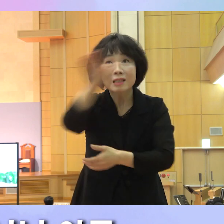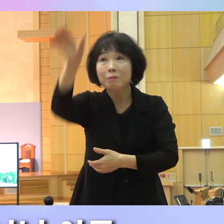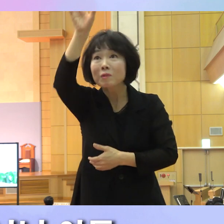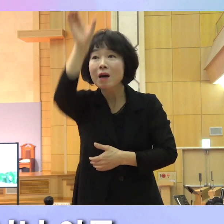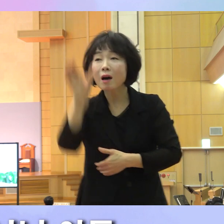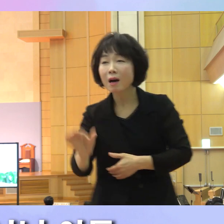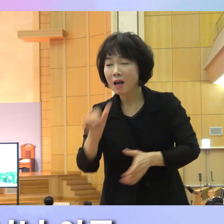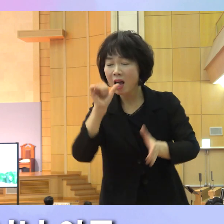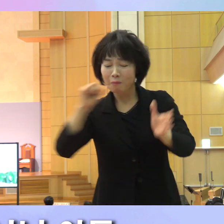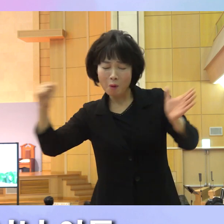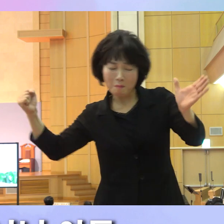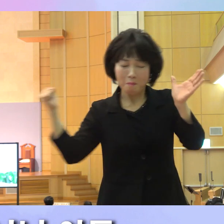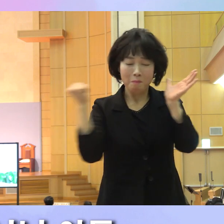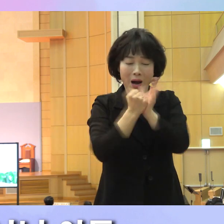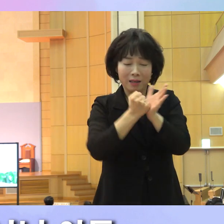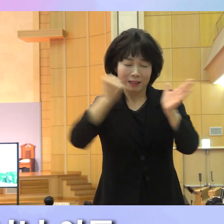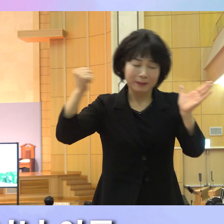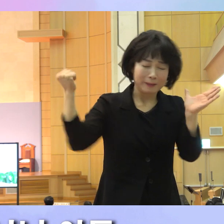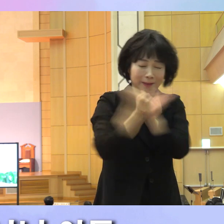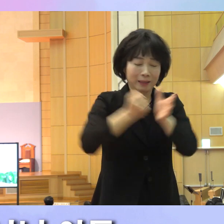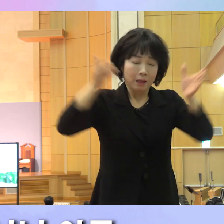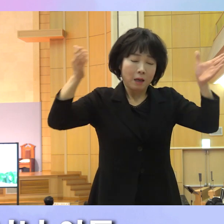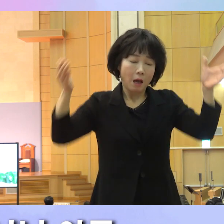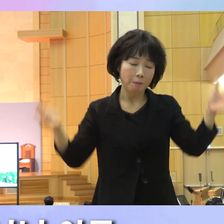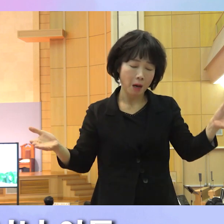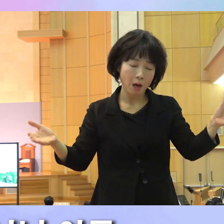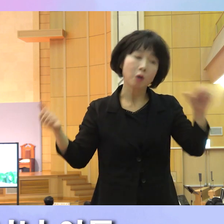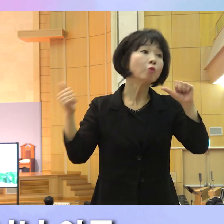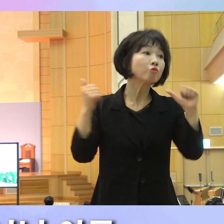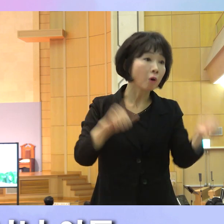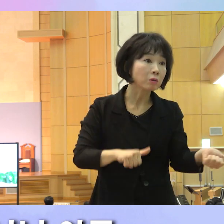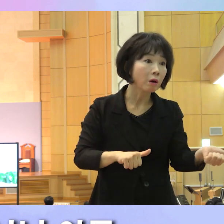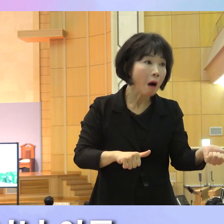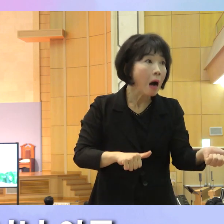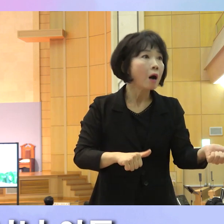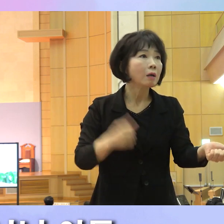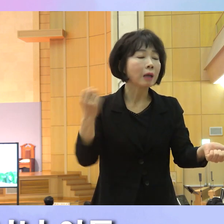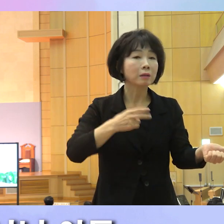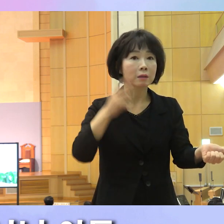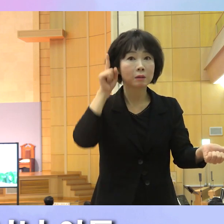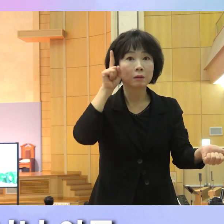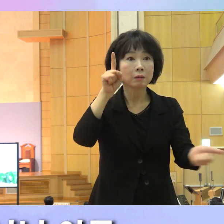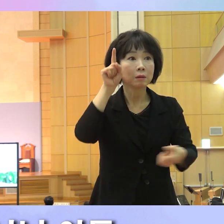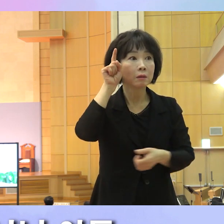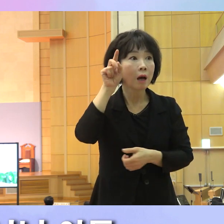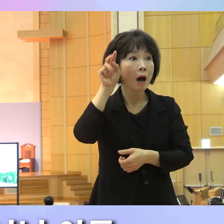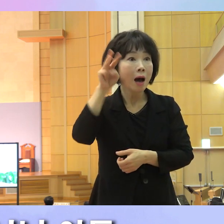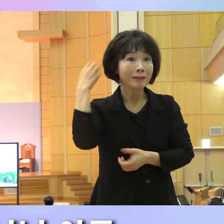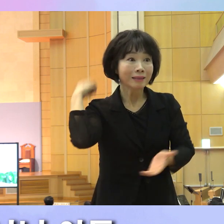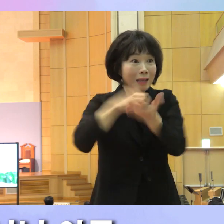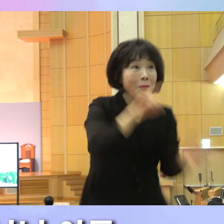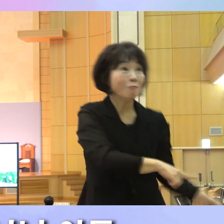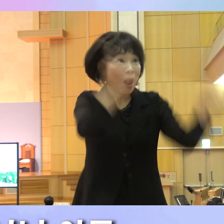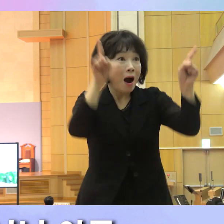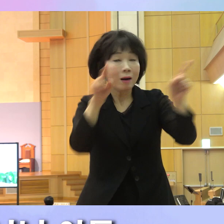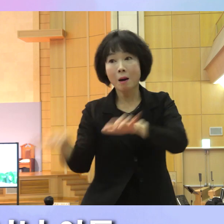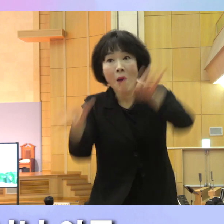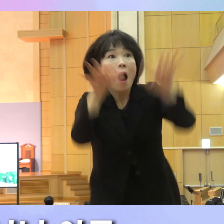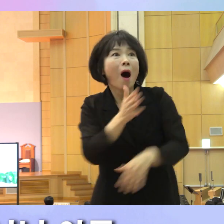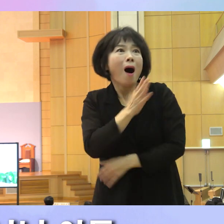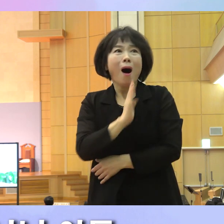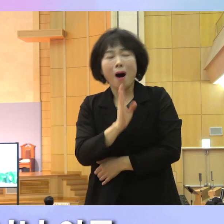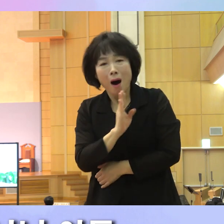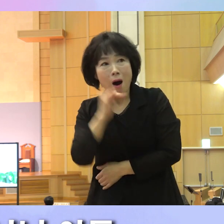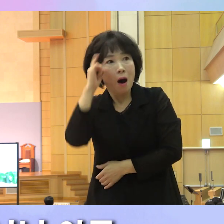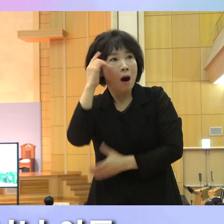부활하고 나니까 제자들은 그제서야 깨닫고, 아하, 하나님이 예수님을 우리 죄를 위해